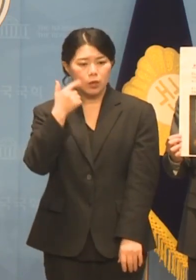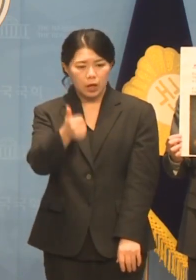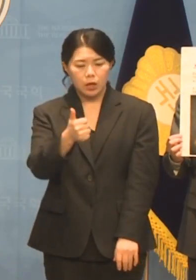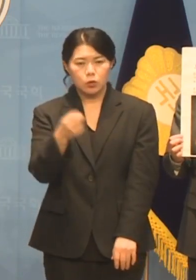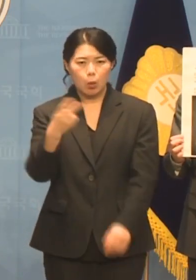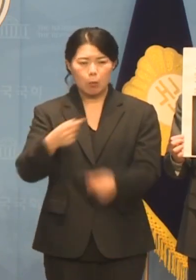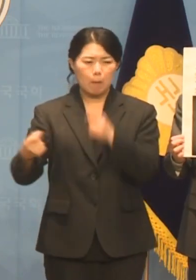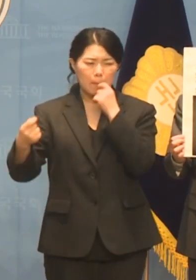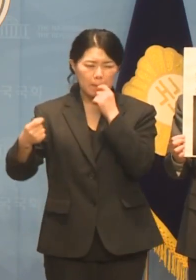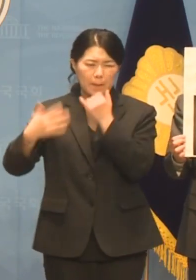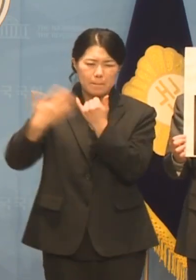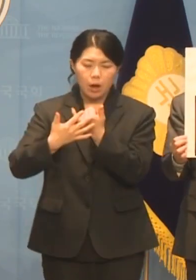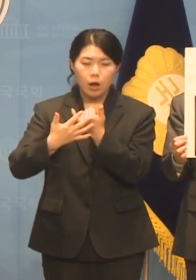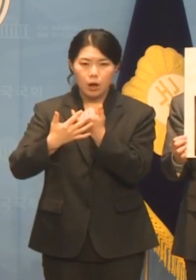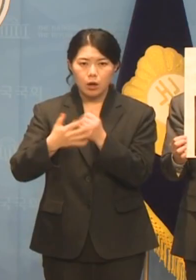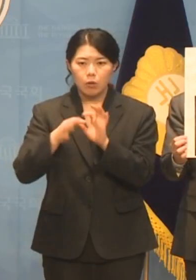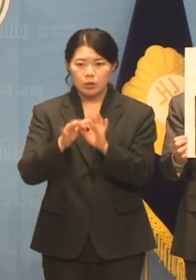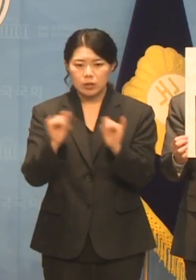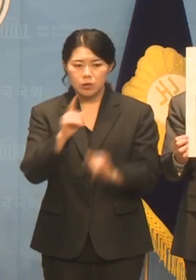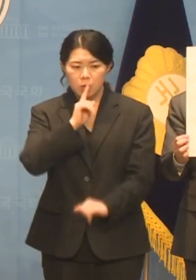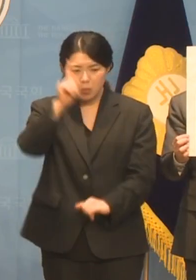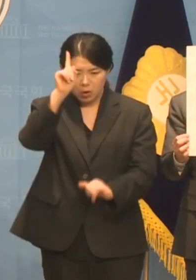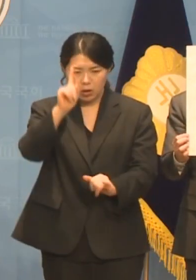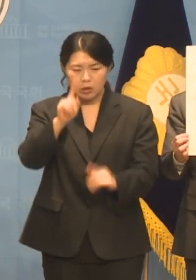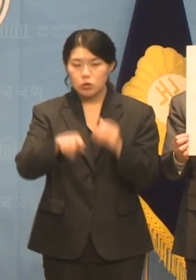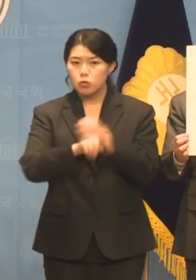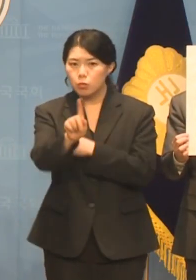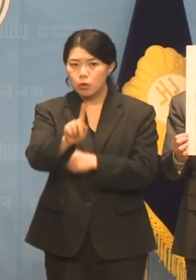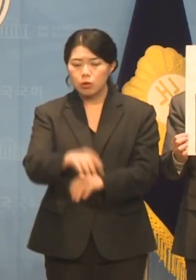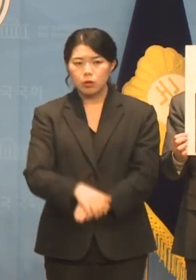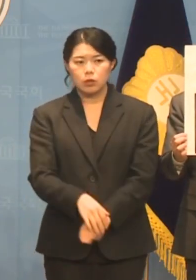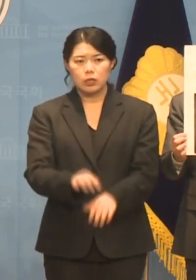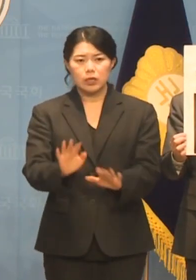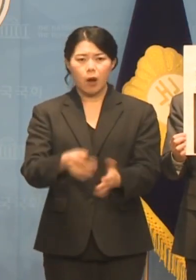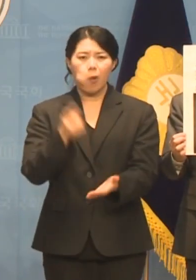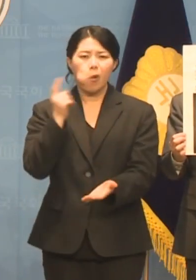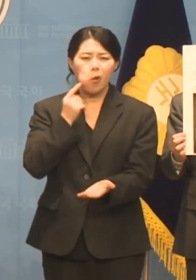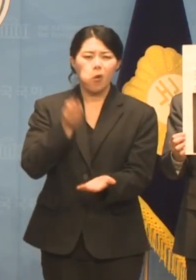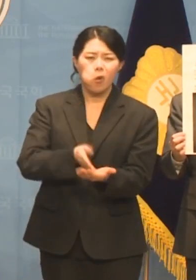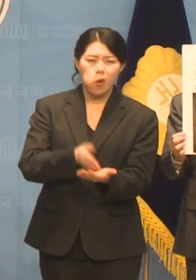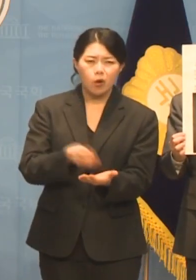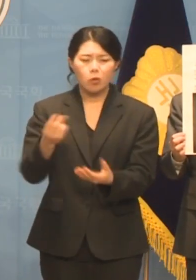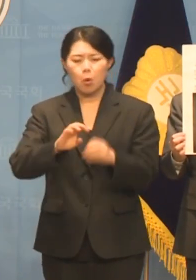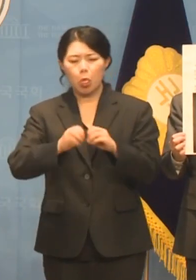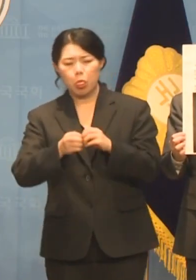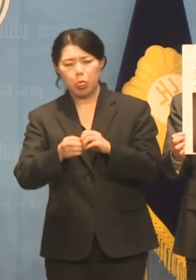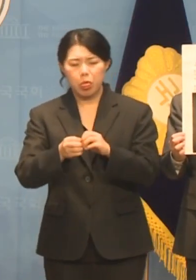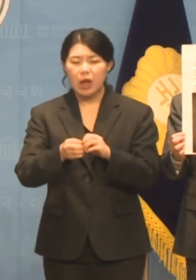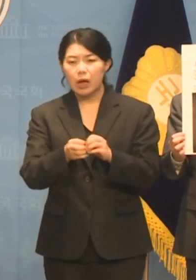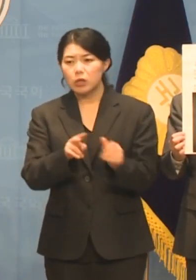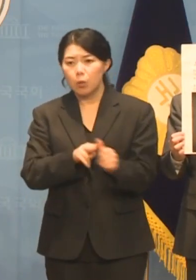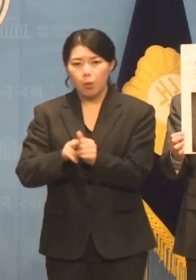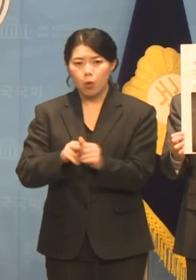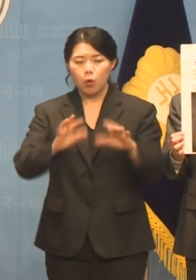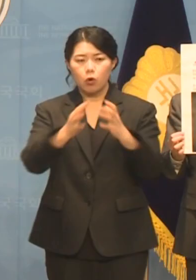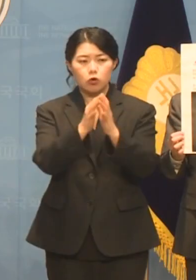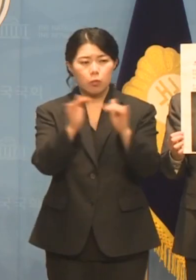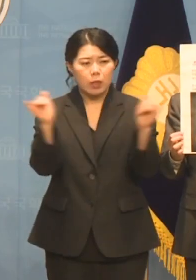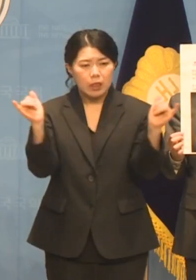극우 유튜브들까지 고발 조치를 하는 이유는 더 이상 가짜뉴스와 허위 조작 정보가